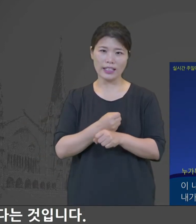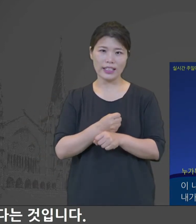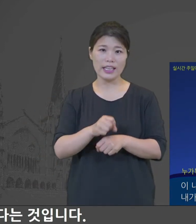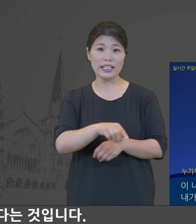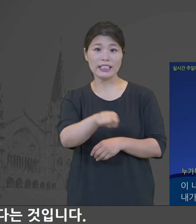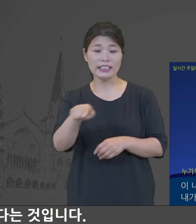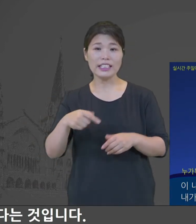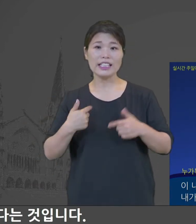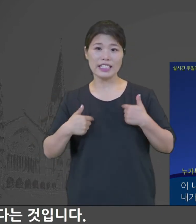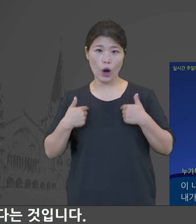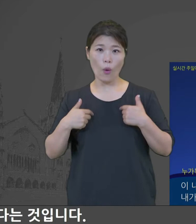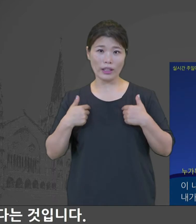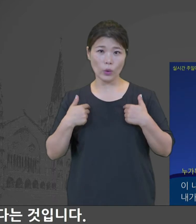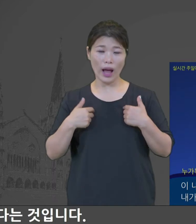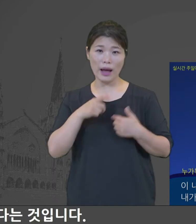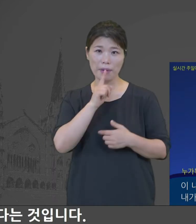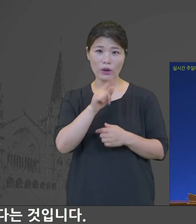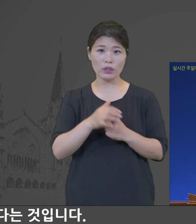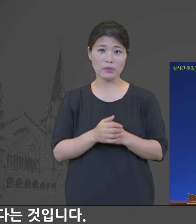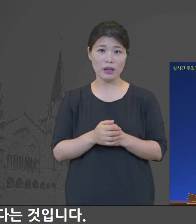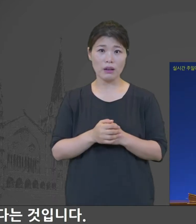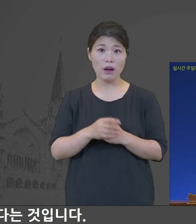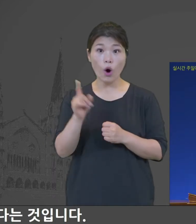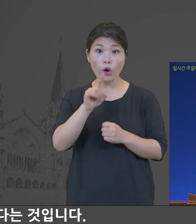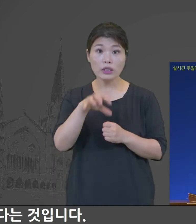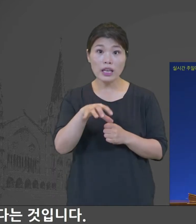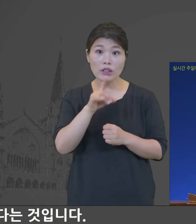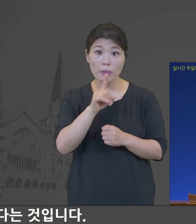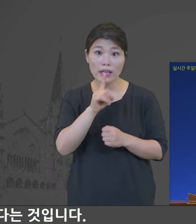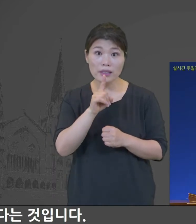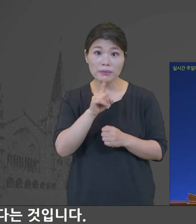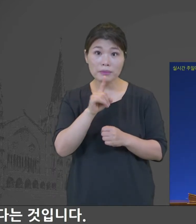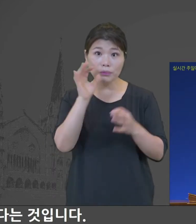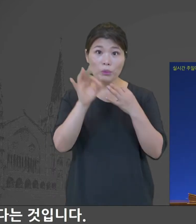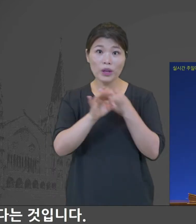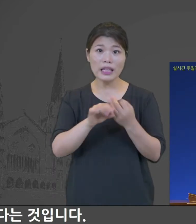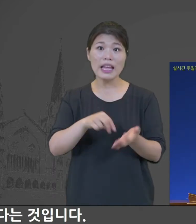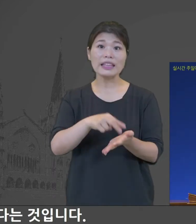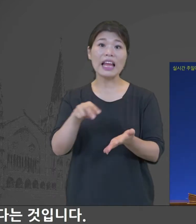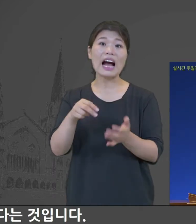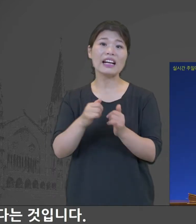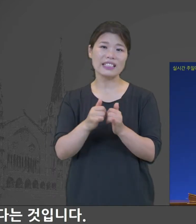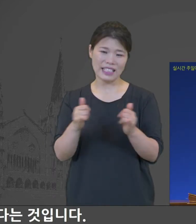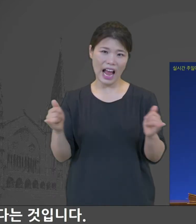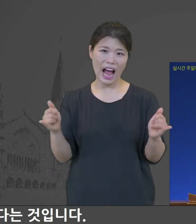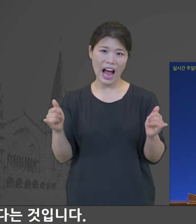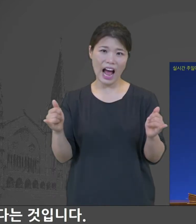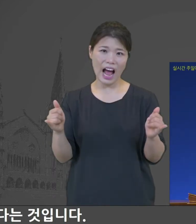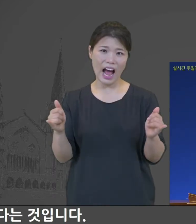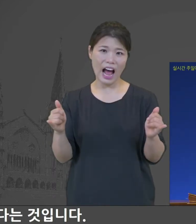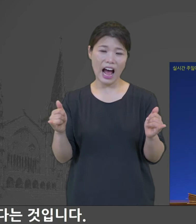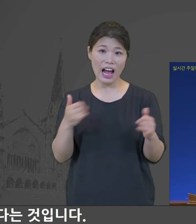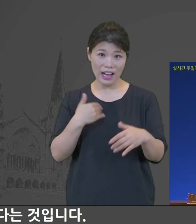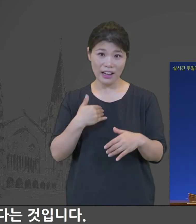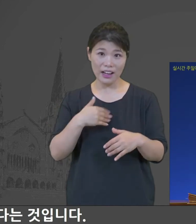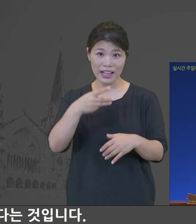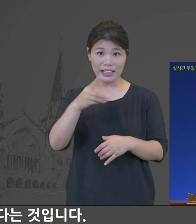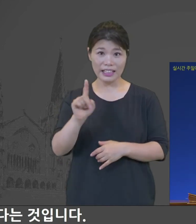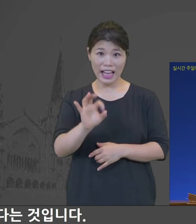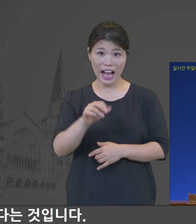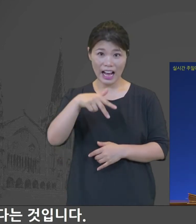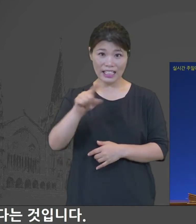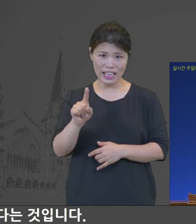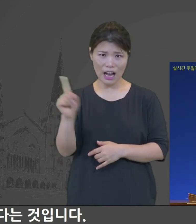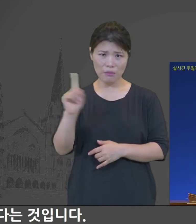그들이 즐거워하더라. 이거 어디 나오는 말씀이죠? 탕자의 비유죠. 이 탕자의 비유 가운데 집